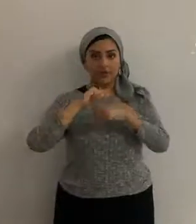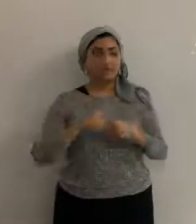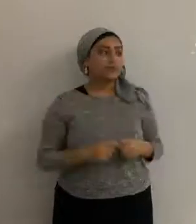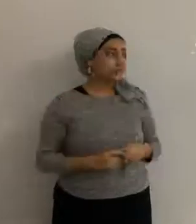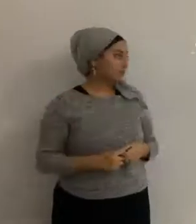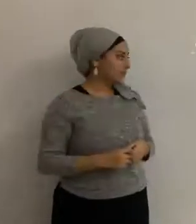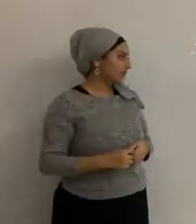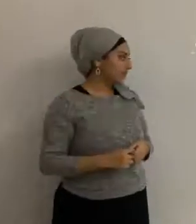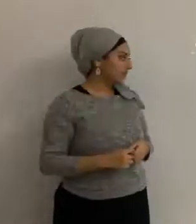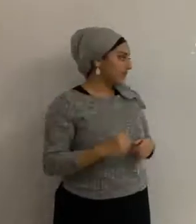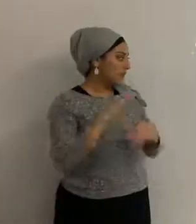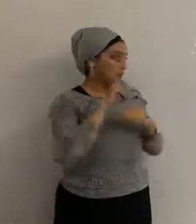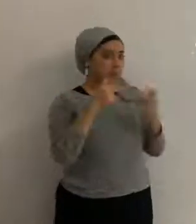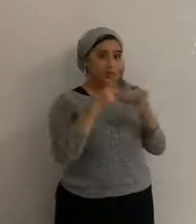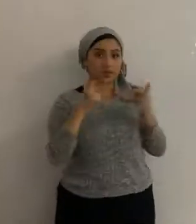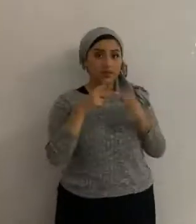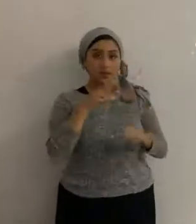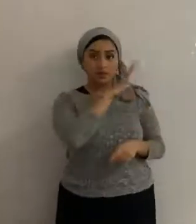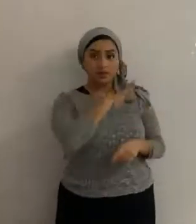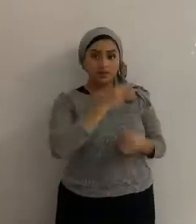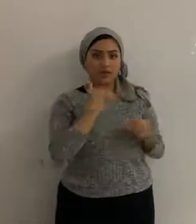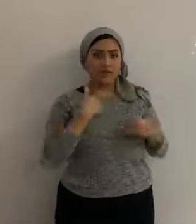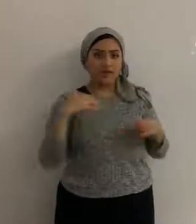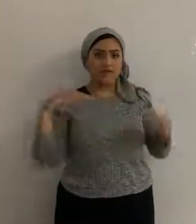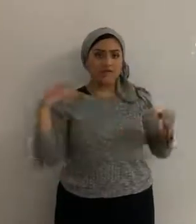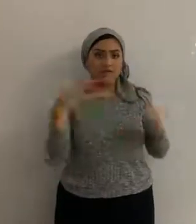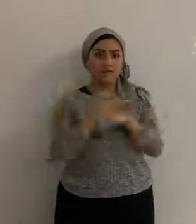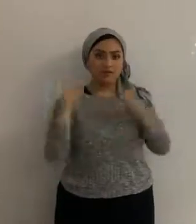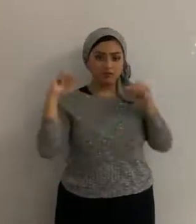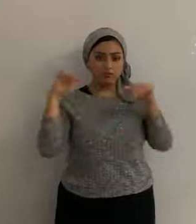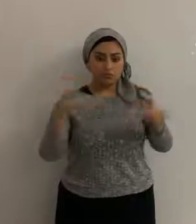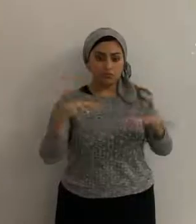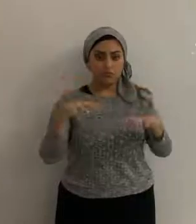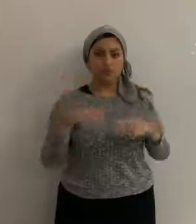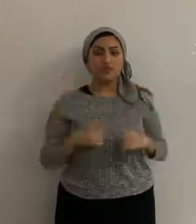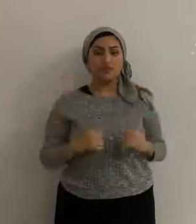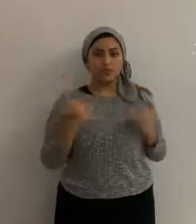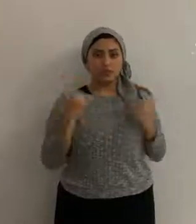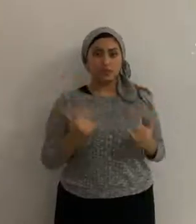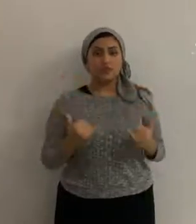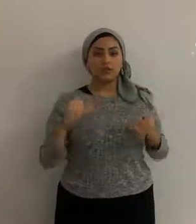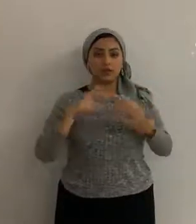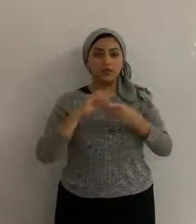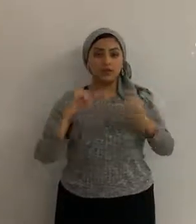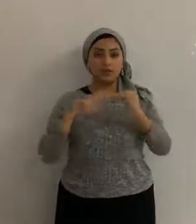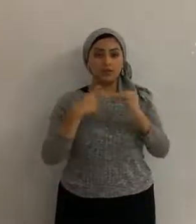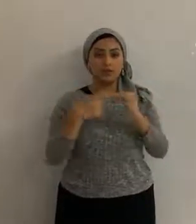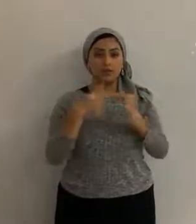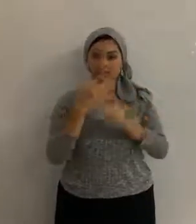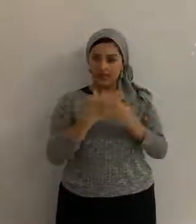toda esa área está totalmente poblada. Y ahorita vamos a hablar algo de profecía, desde luego. Voy a pasar a